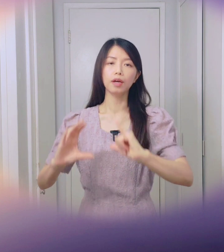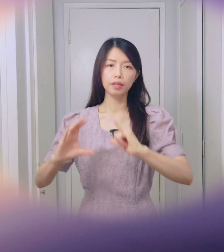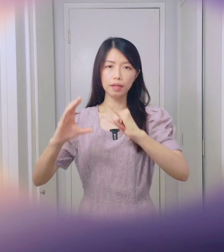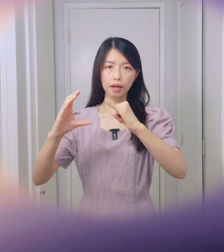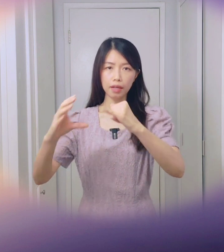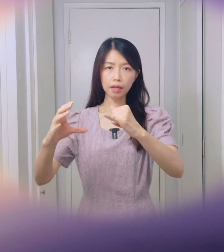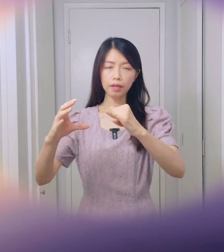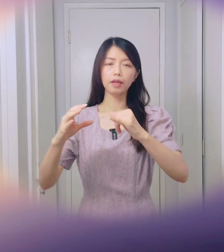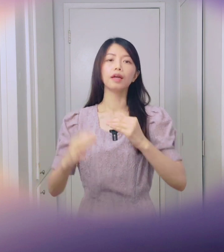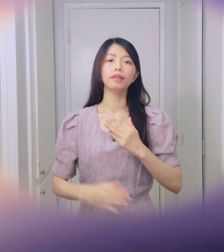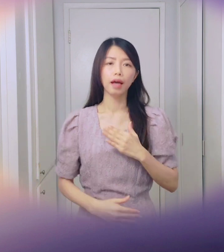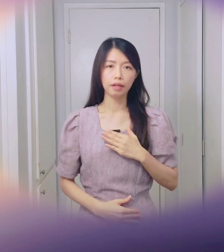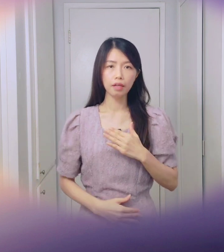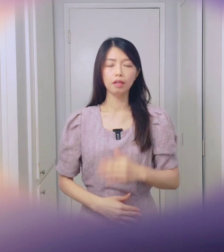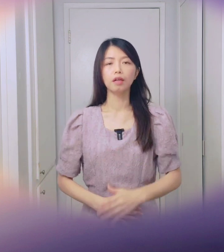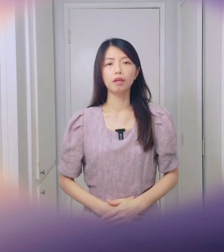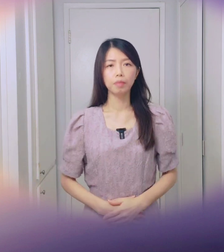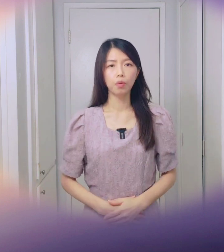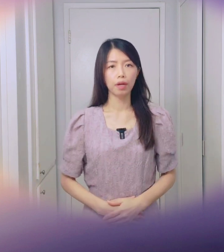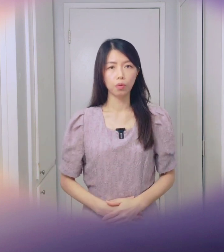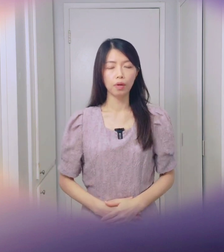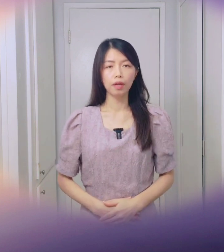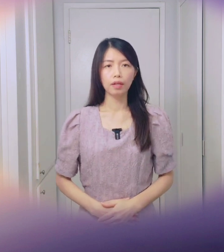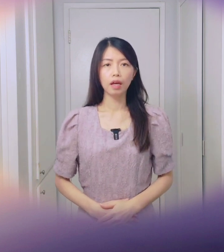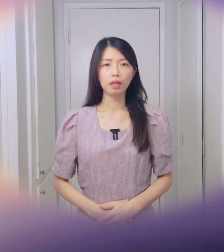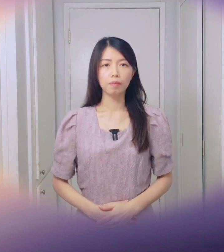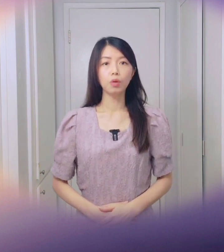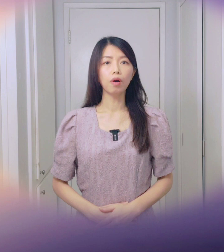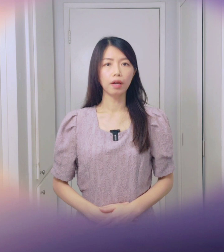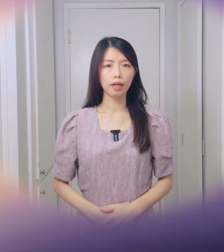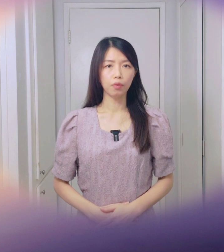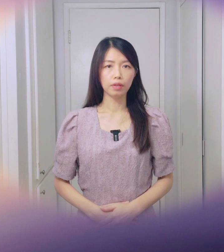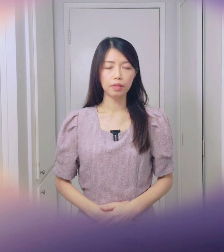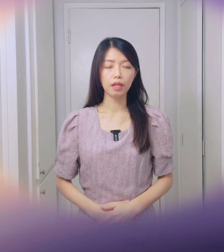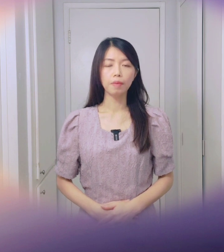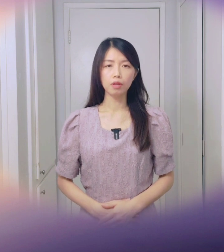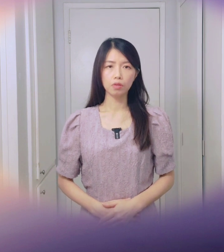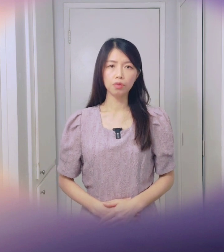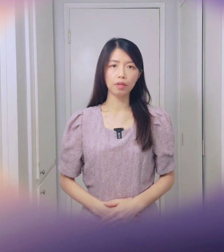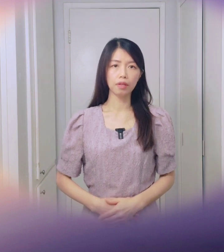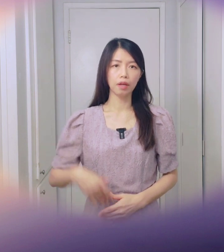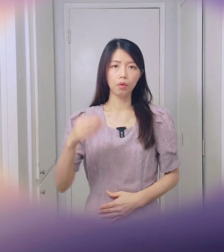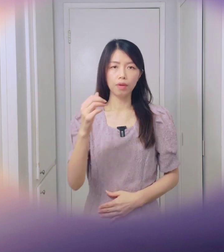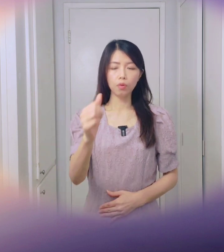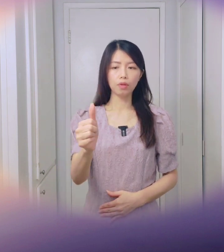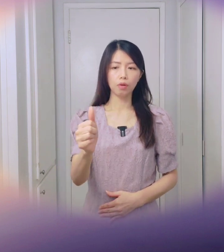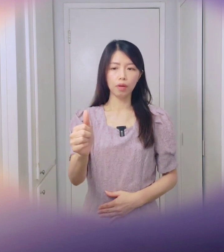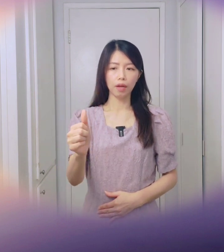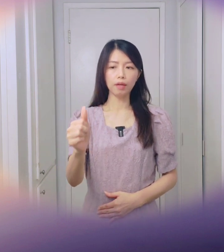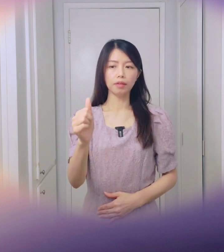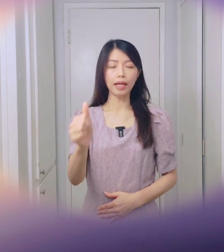줬어요. 세상이 나를 미워해도. 일단 미워하다라고 하는 뜻의 일반적인 수어는